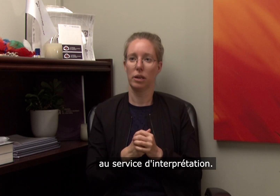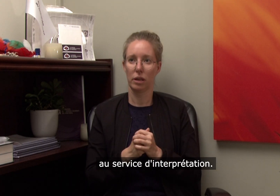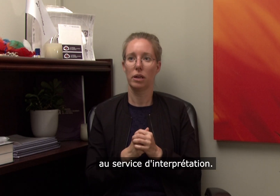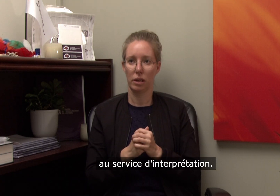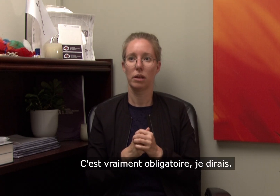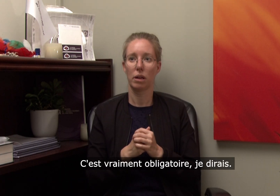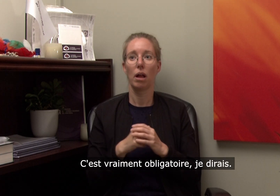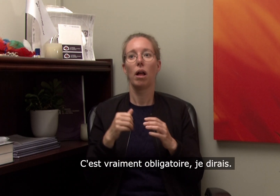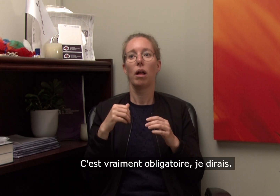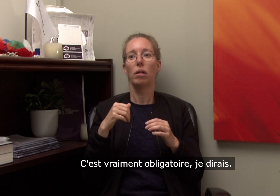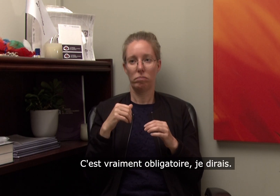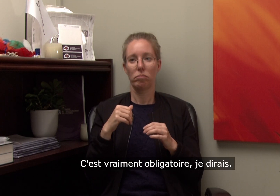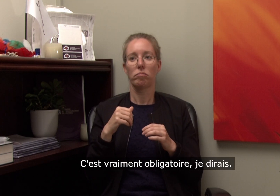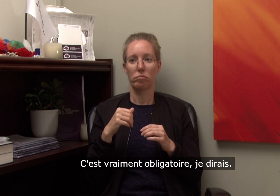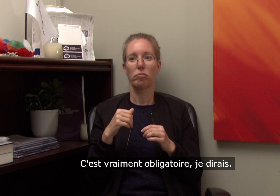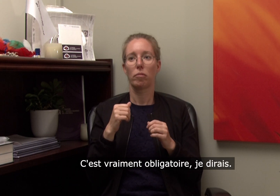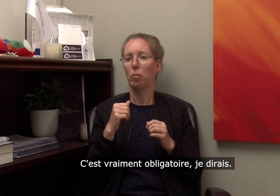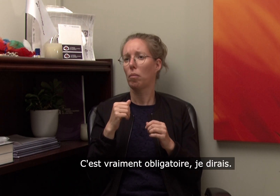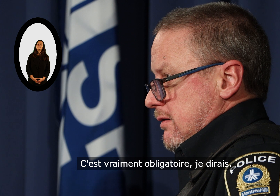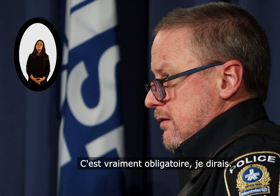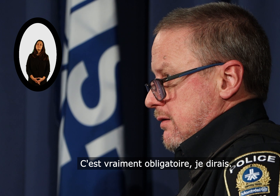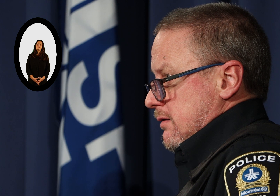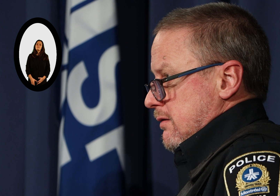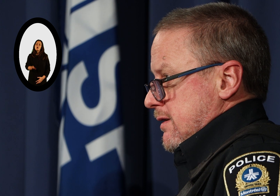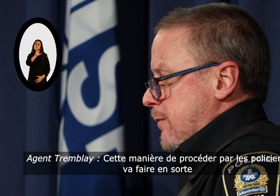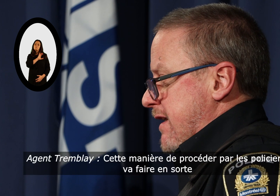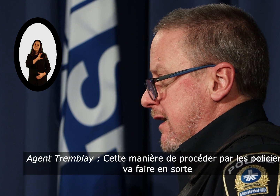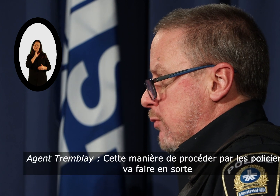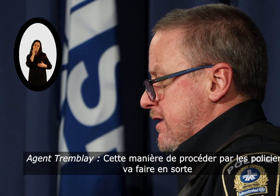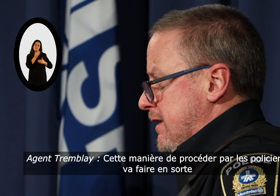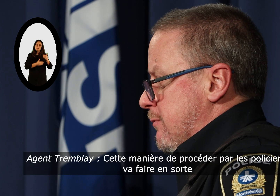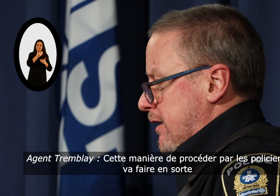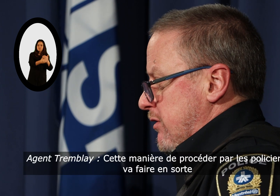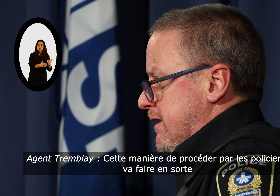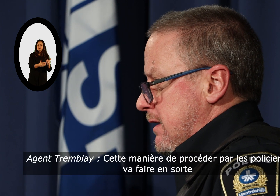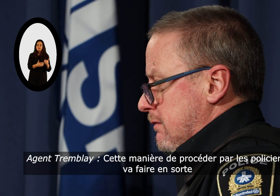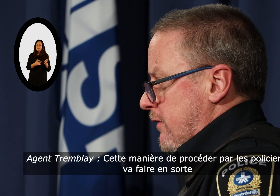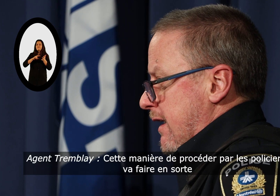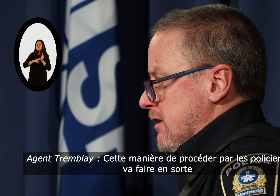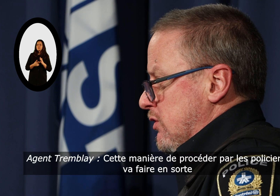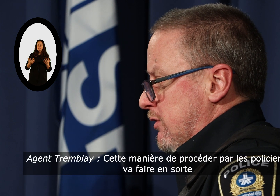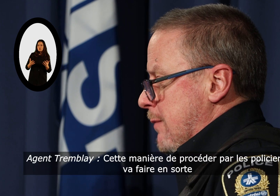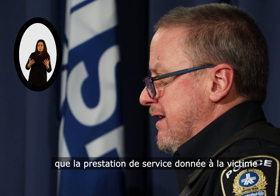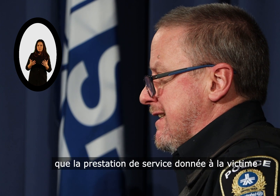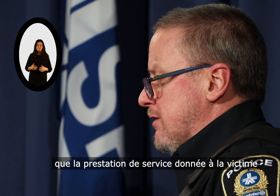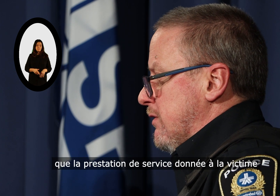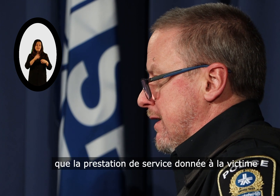d'interprétation. C'est vraiment obligatoire, je dirais. Cette manière de procéder par les policiers va faire en sorte que la prestation de